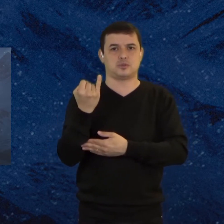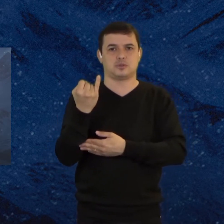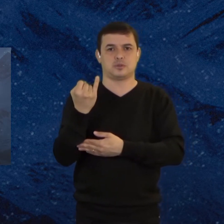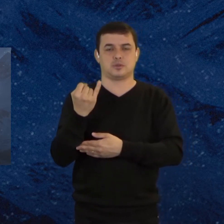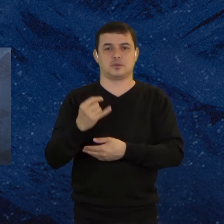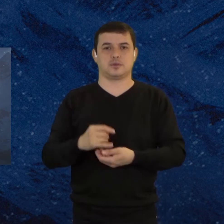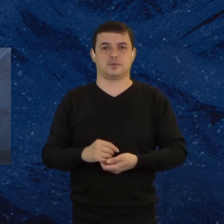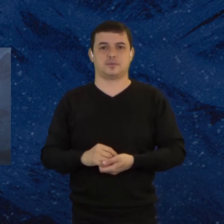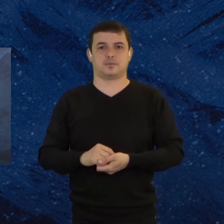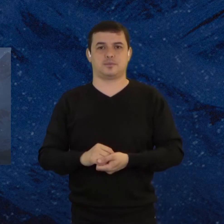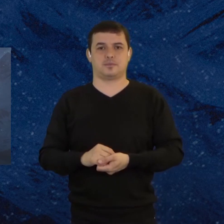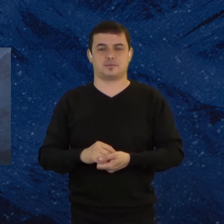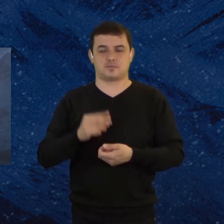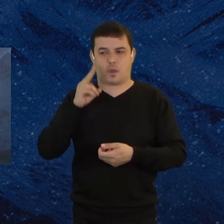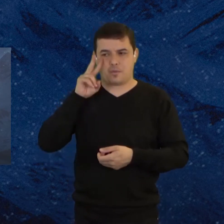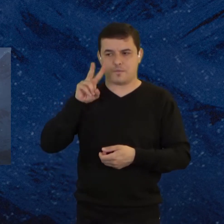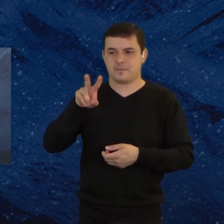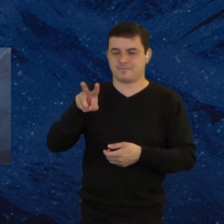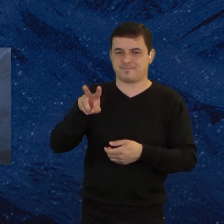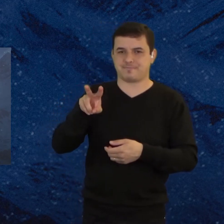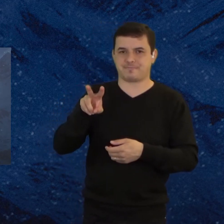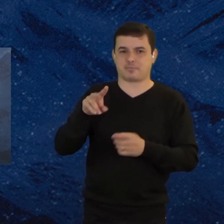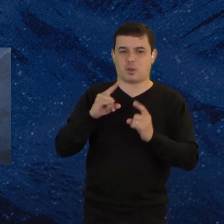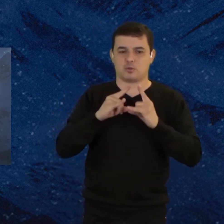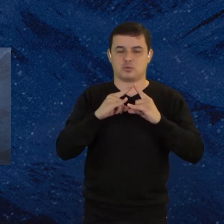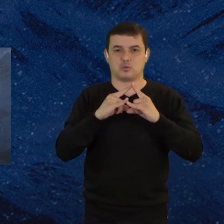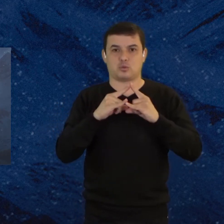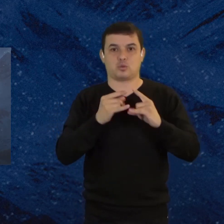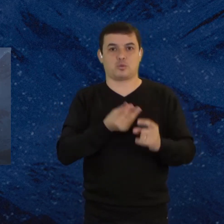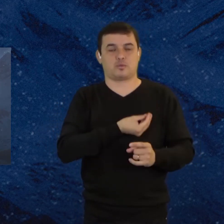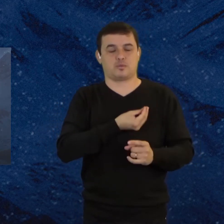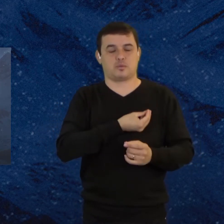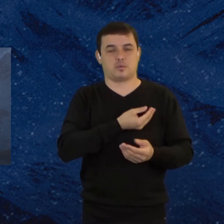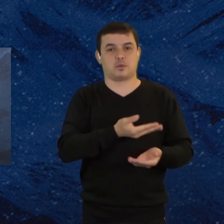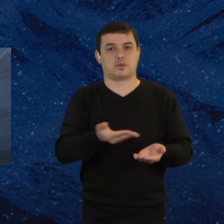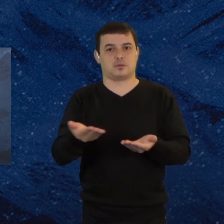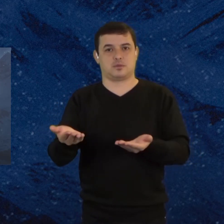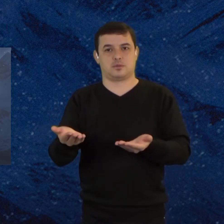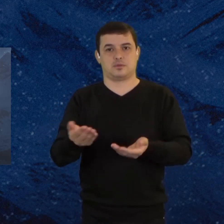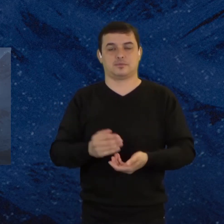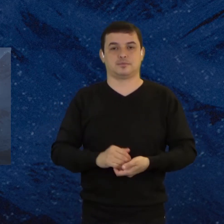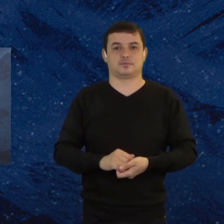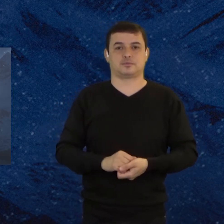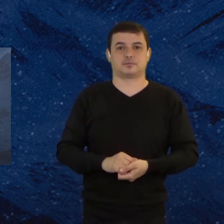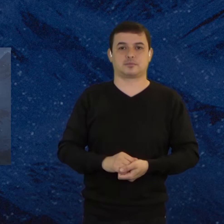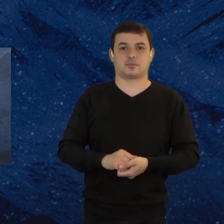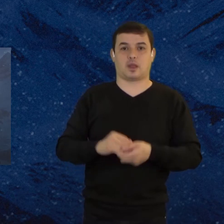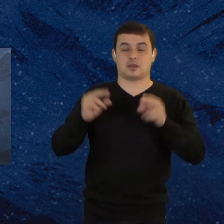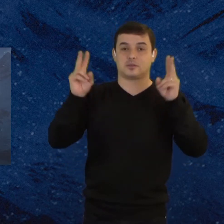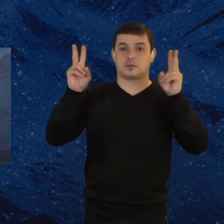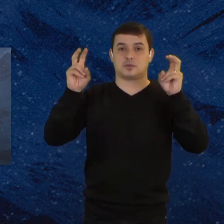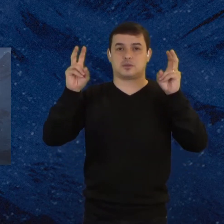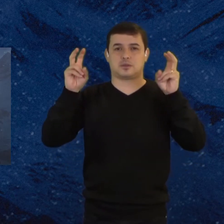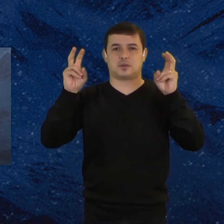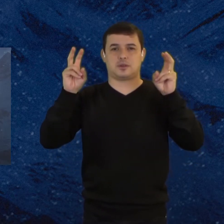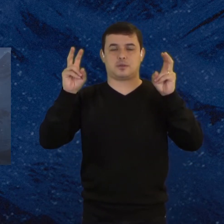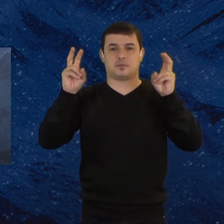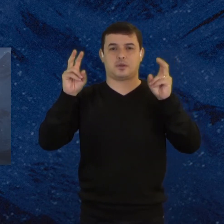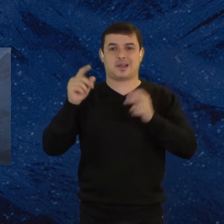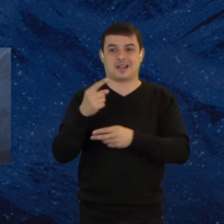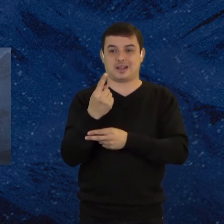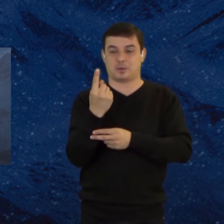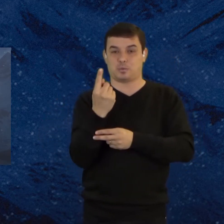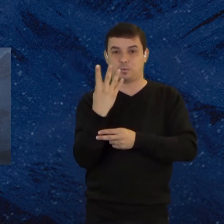no portal do Instituto. Vale a pena. Só esse tema o irmão já